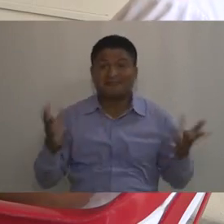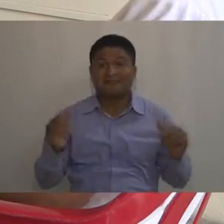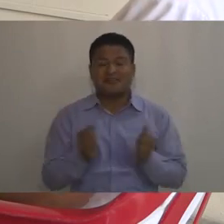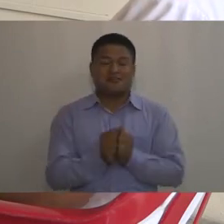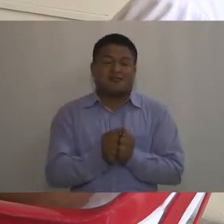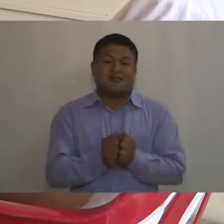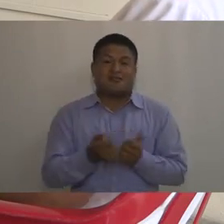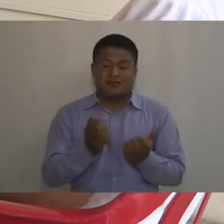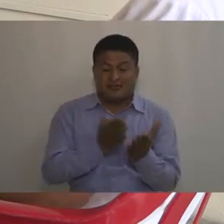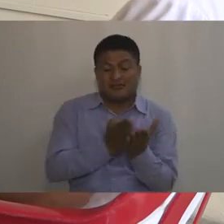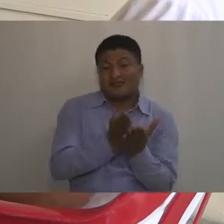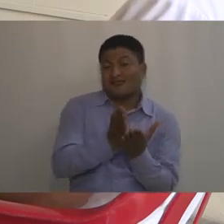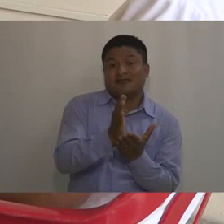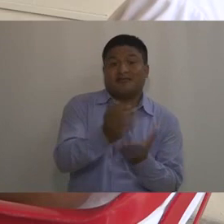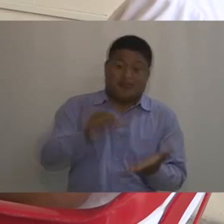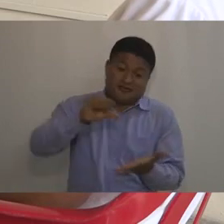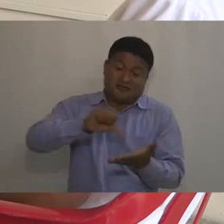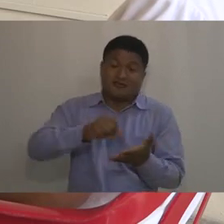accesibilidad.